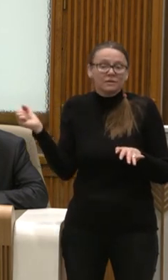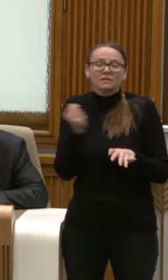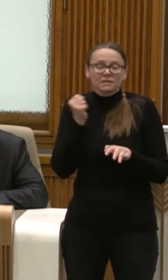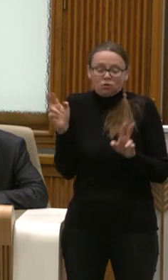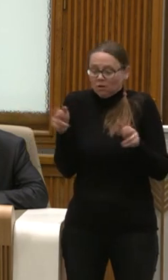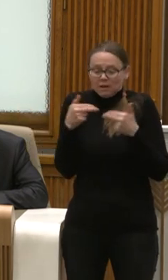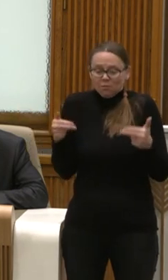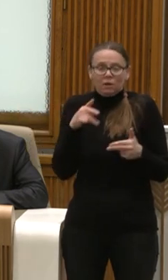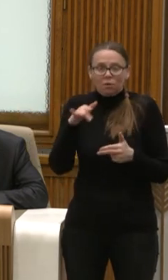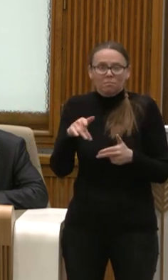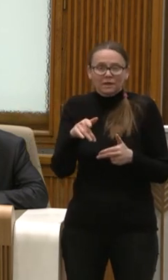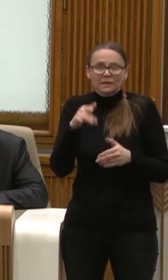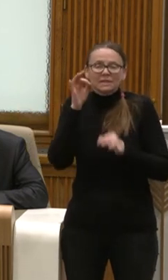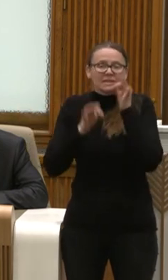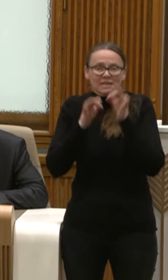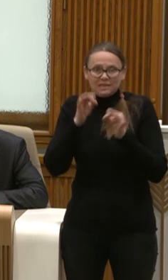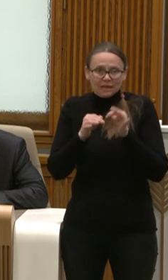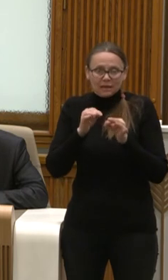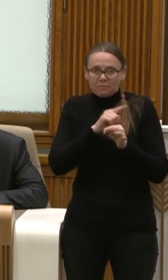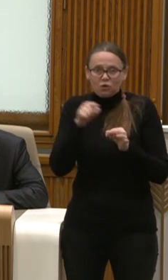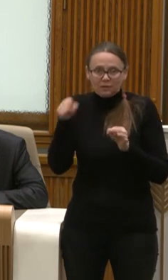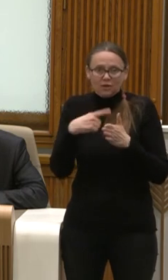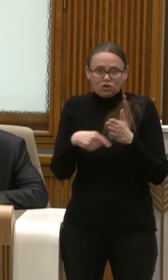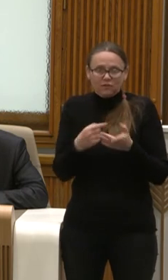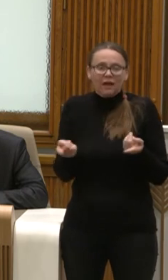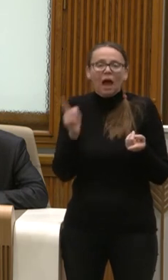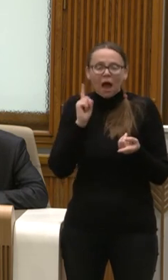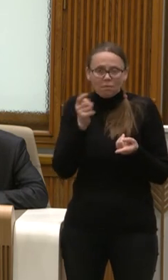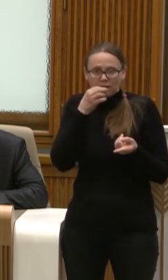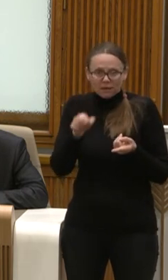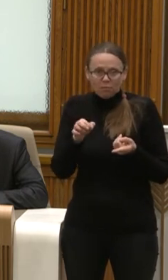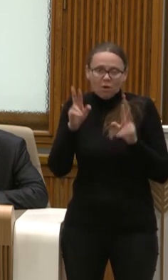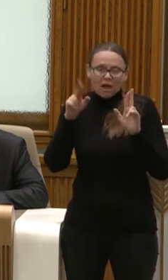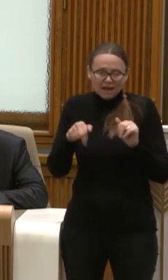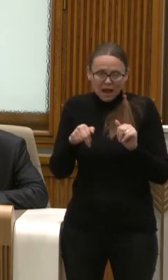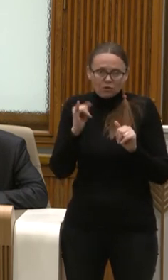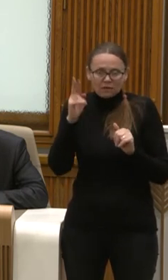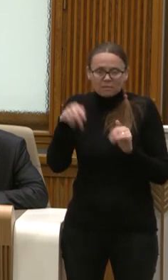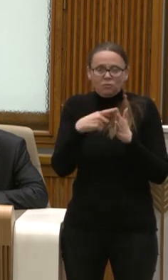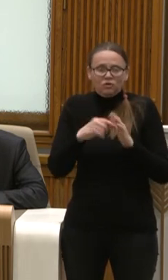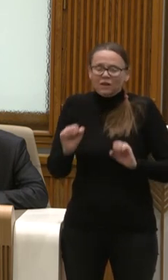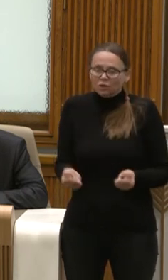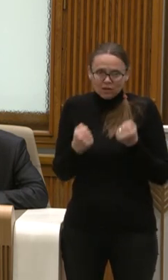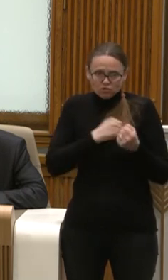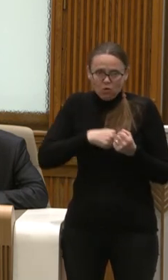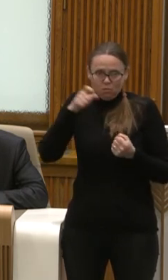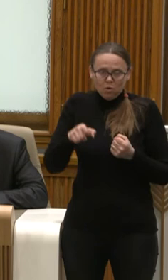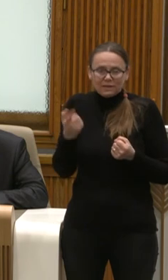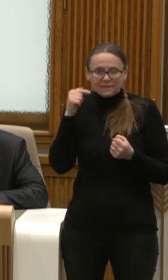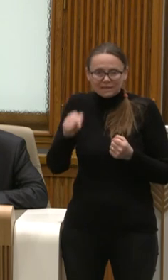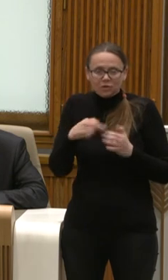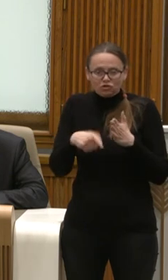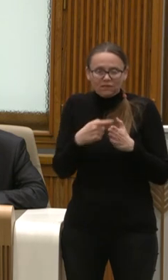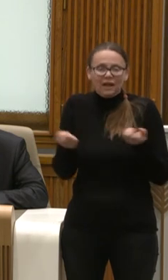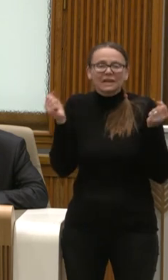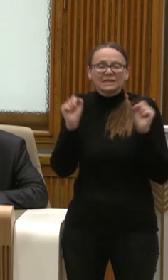ne moremo priti s testiranjem do te številke, ampak je bolj realno, da imamo število torej, težko bolnih in iz te številke